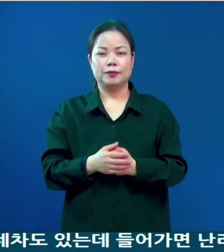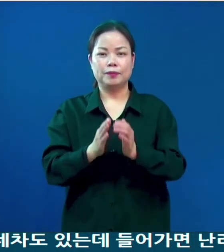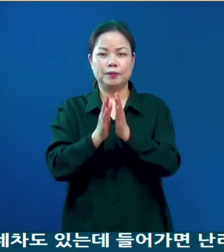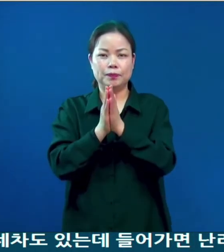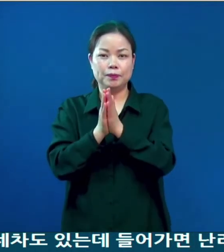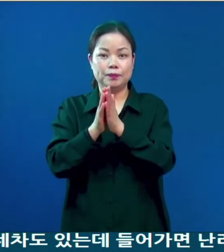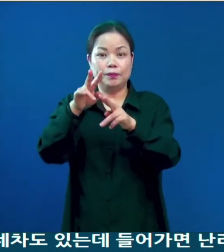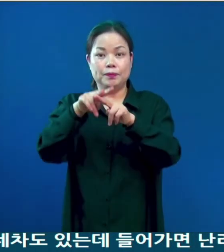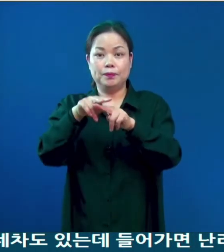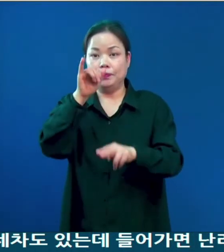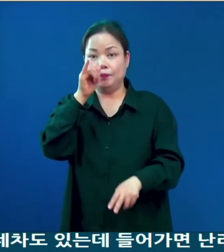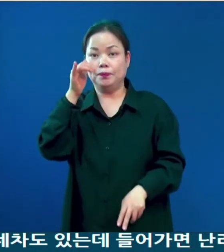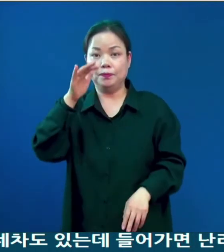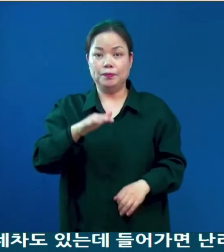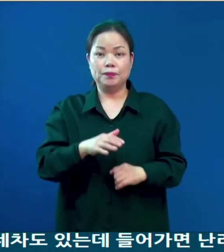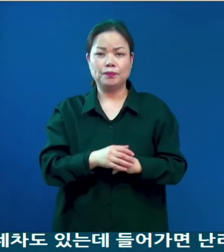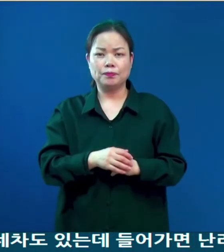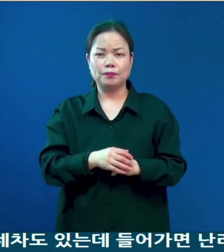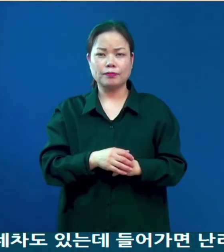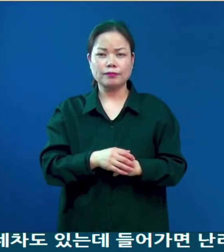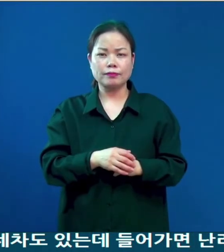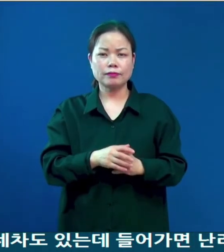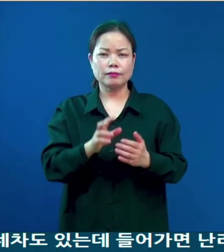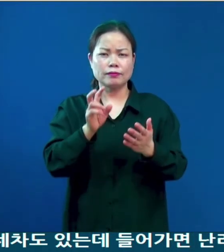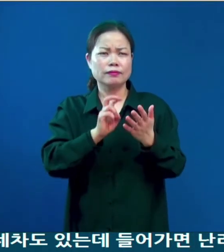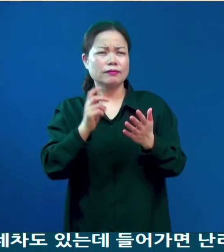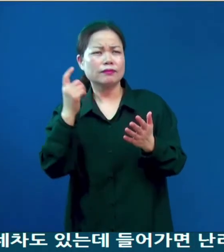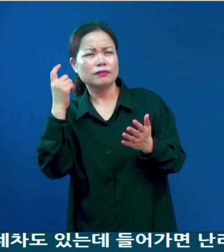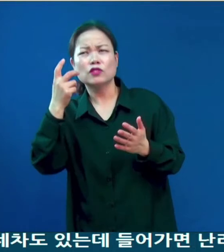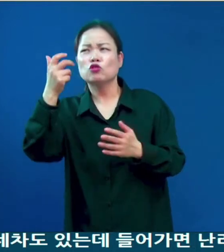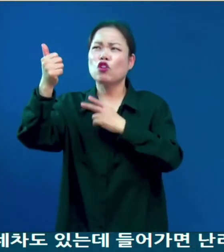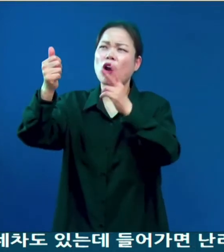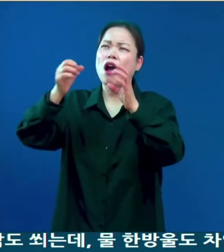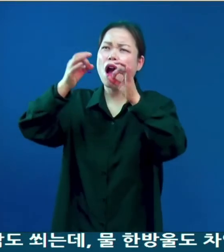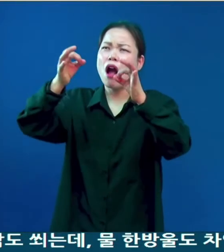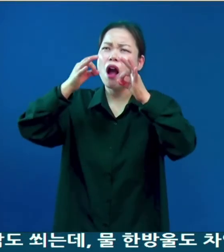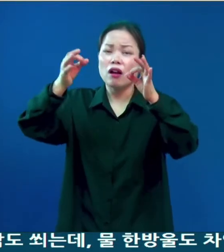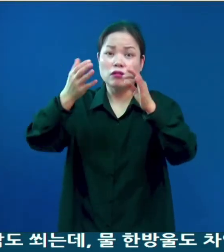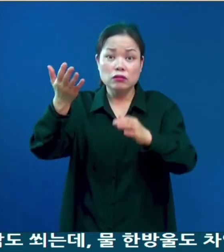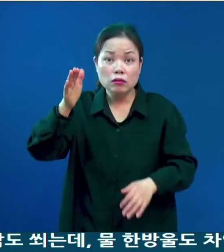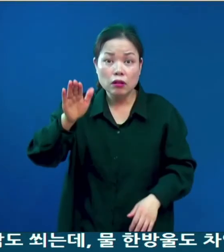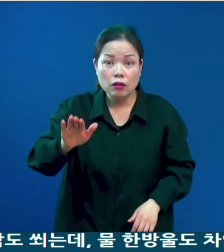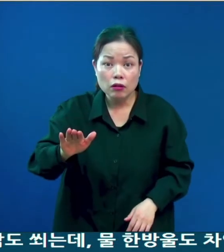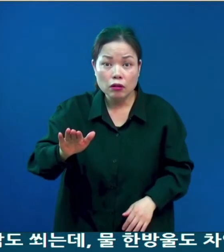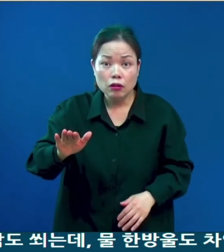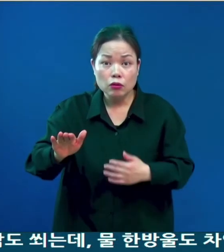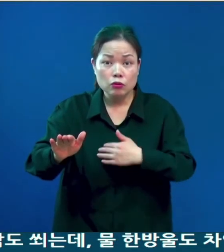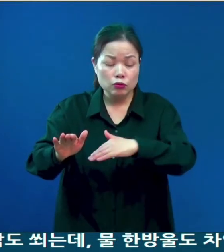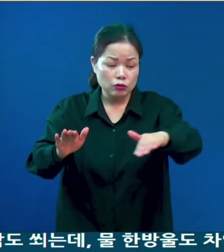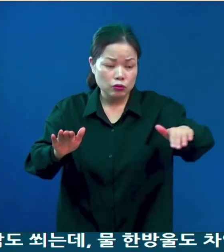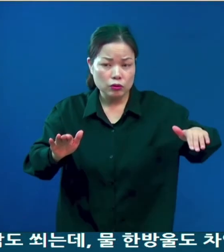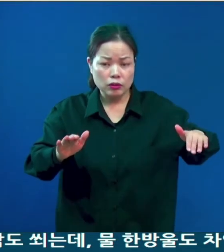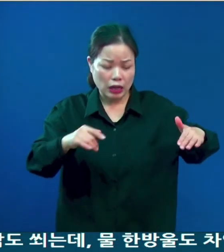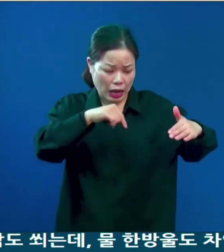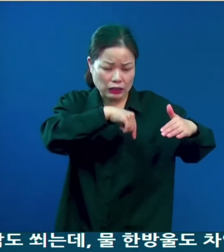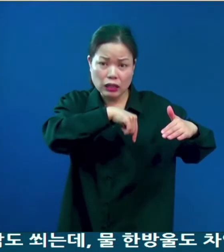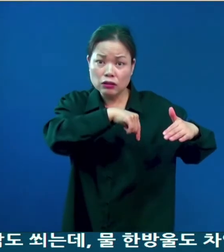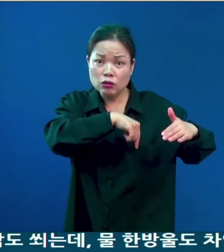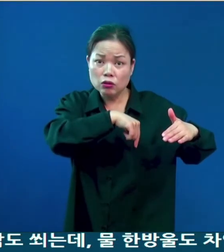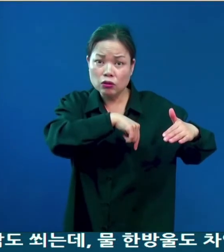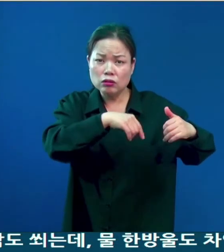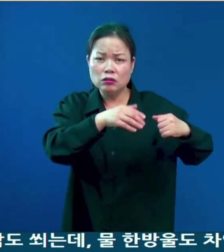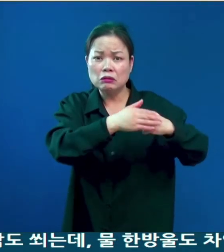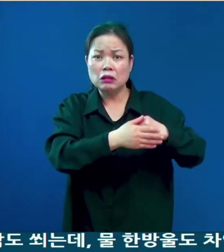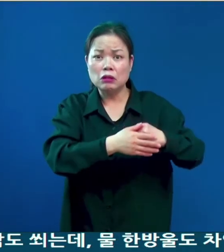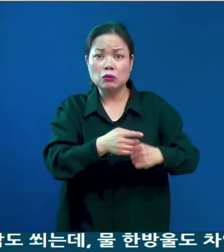기도의 자리에 앉아 있지만, 그래서 막 음악을 틀어놓고 막 주여 하고 있지만 우리 내면에는